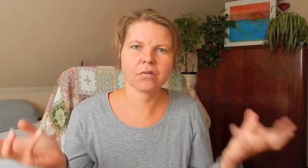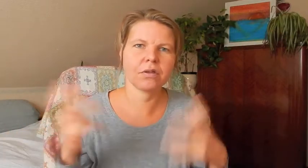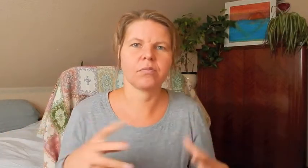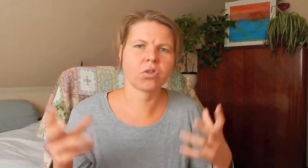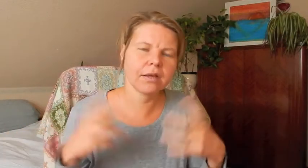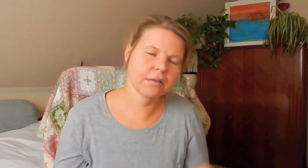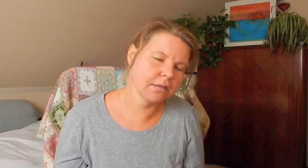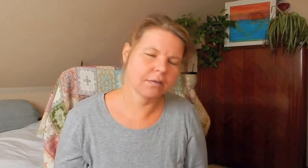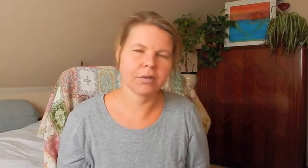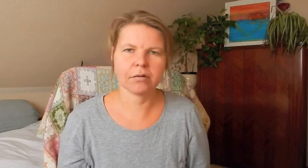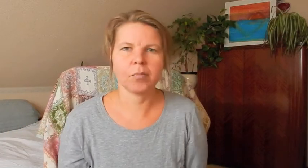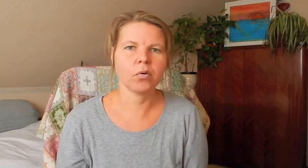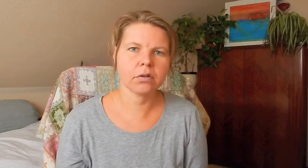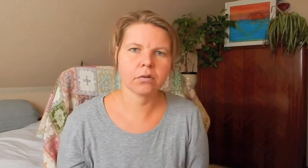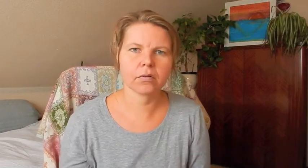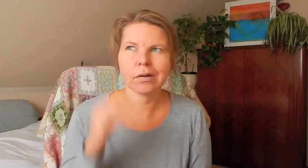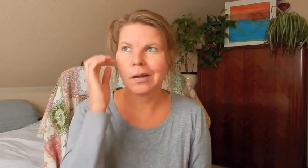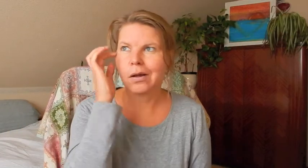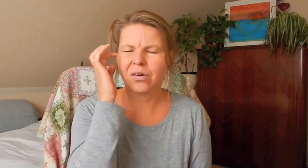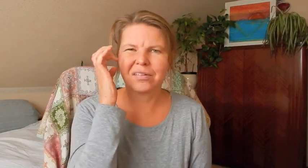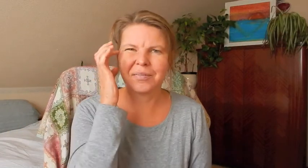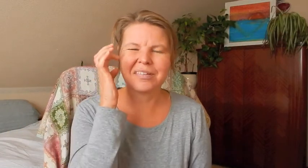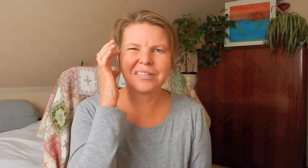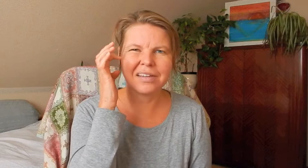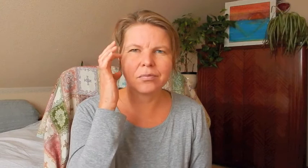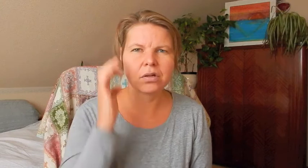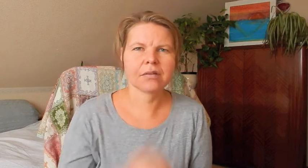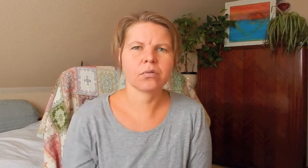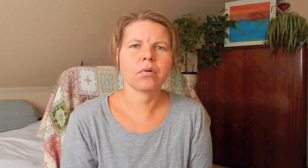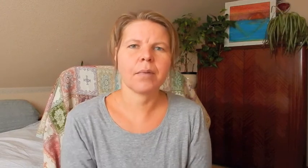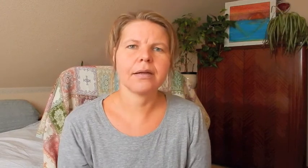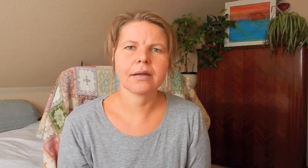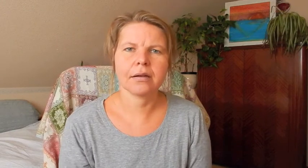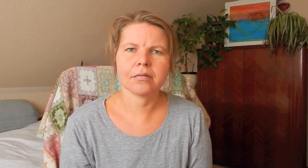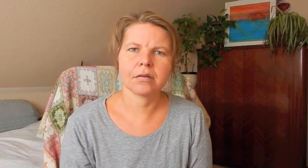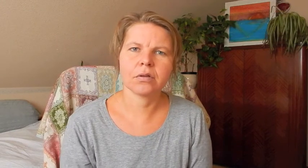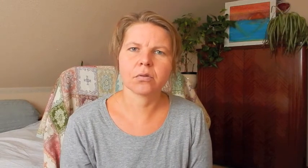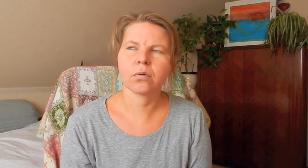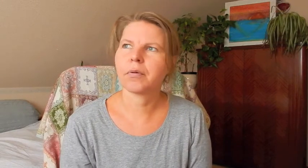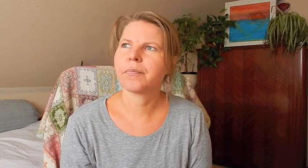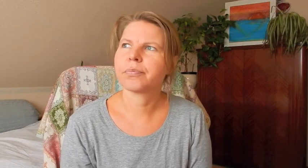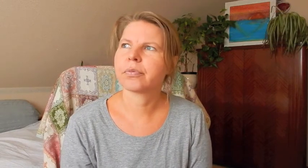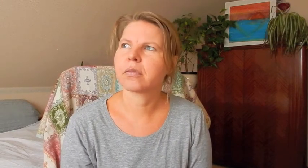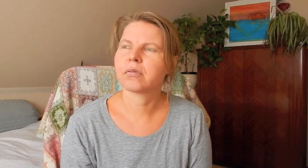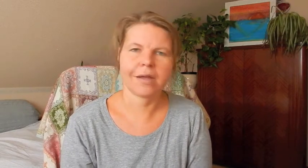und wenn es mir schlecht geht, dann bin ich am Boden und so. Und ist das Leben wirklich so gemein? Kann das irgendwie so